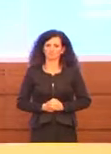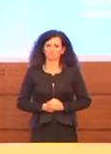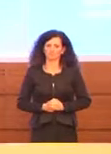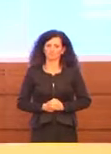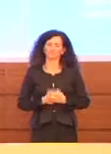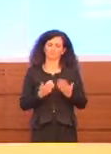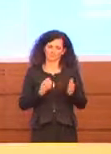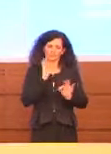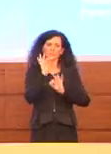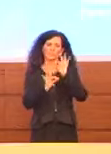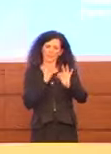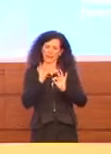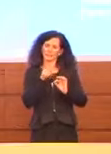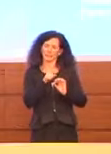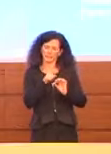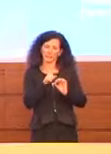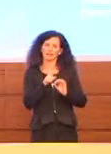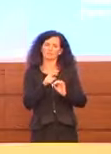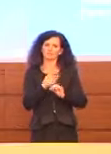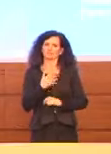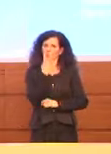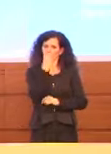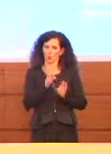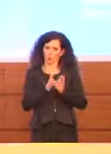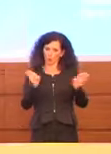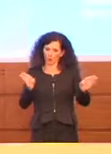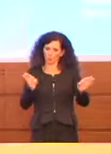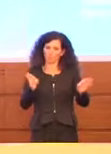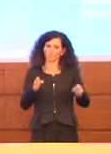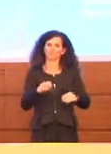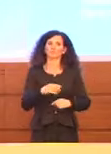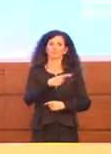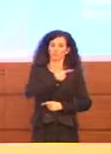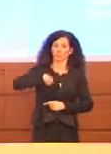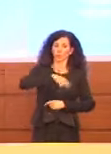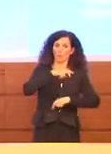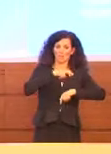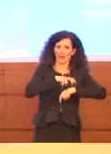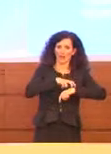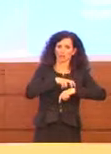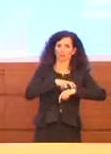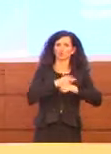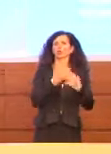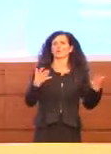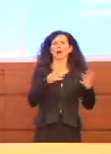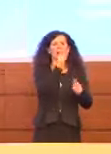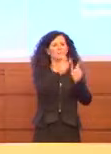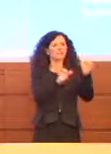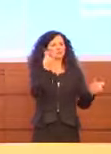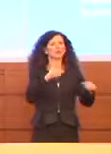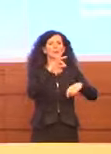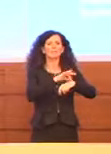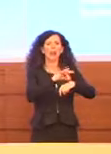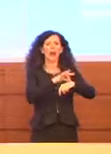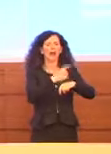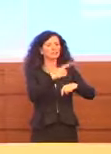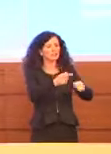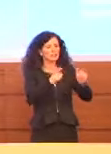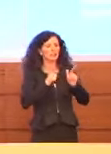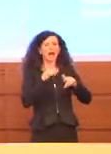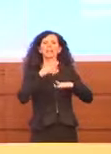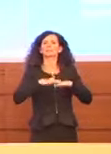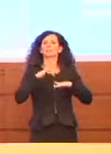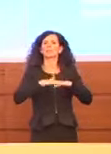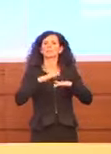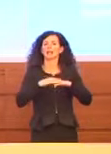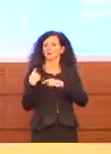da considerare il primo che i medici noi medici si stiamo facendo esperienza su questi malati che prima non avevamo mai visto ne arrivavano